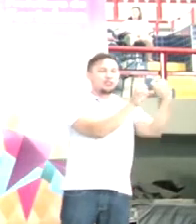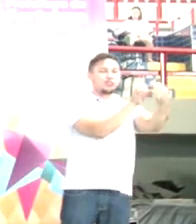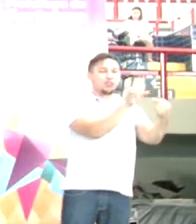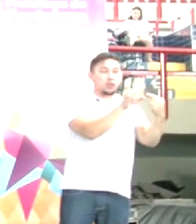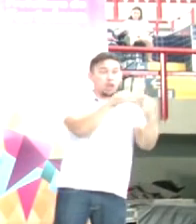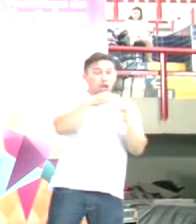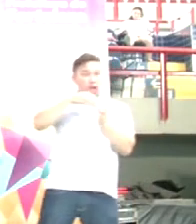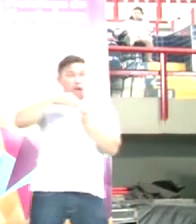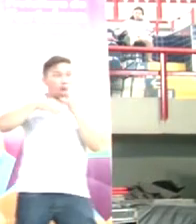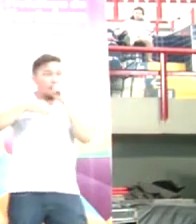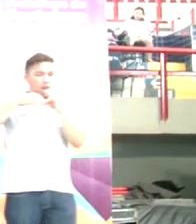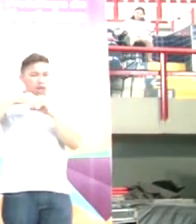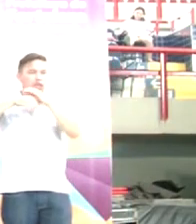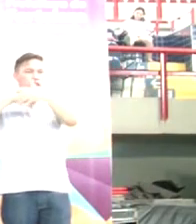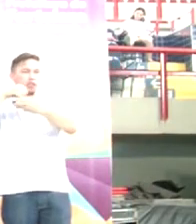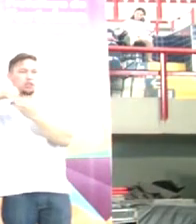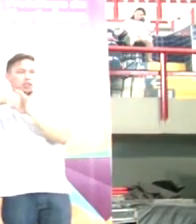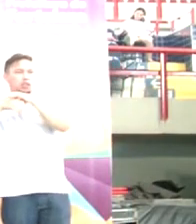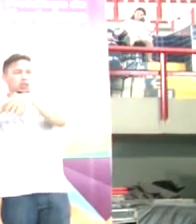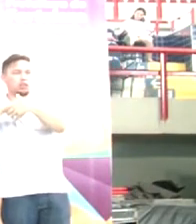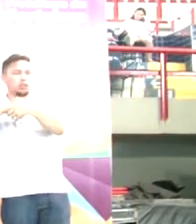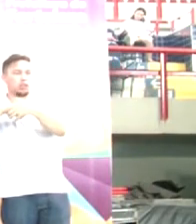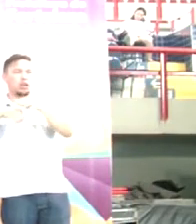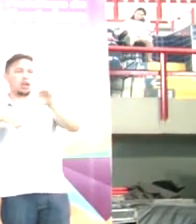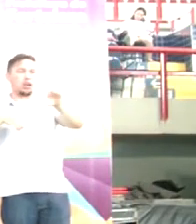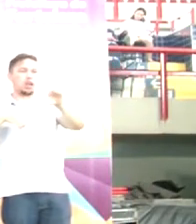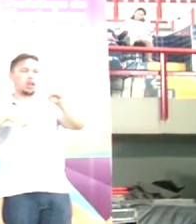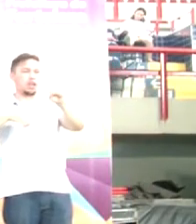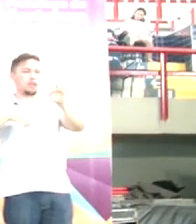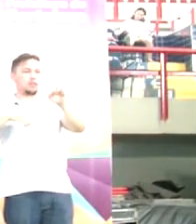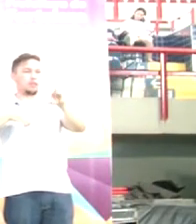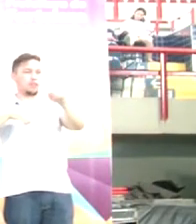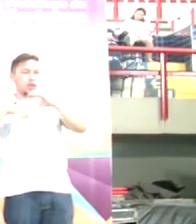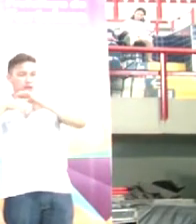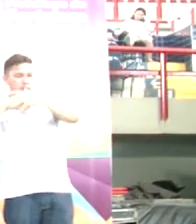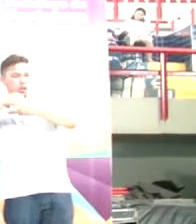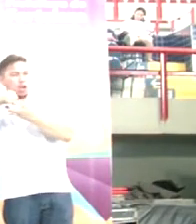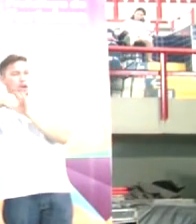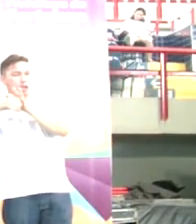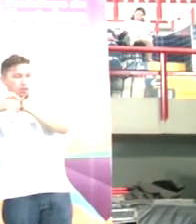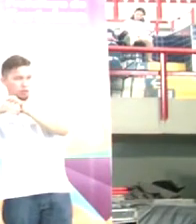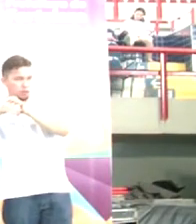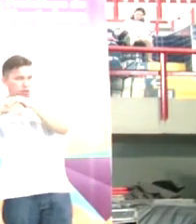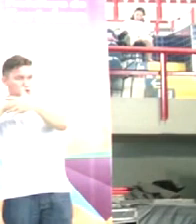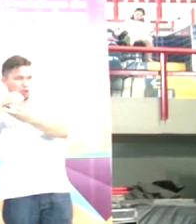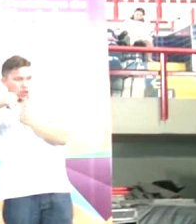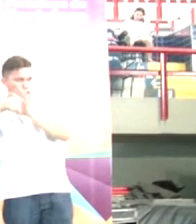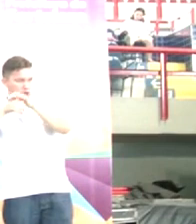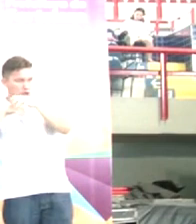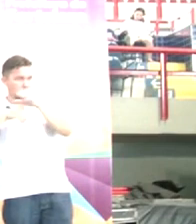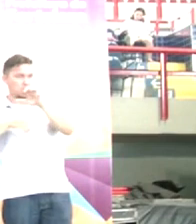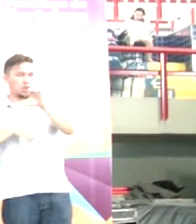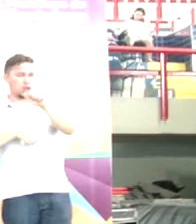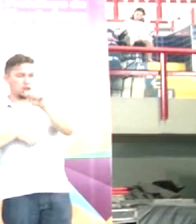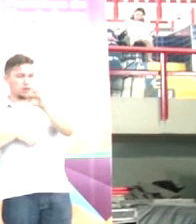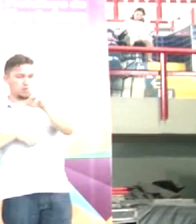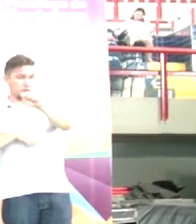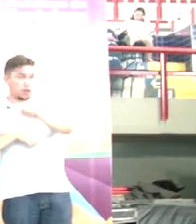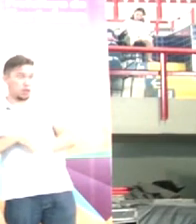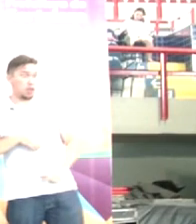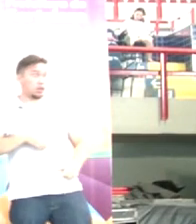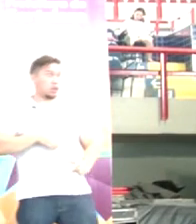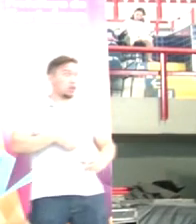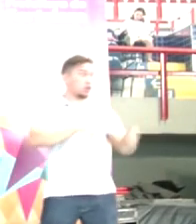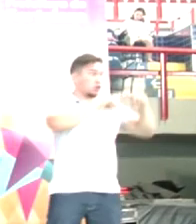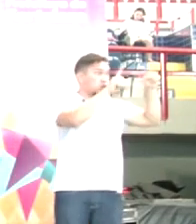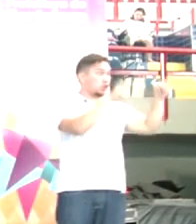A laranja é uma esfera. Se eu cortar no meio, pegar a metade dela e mostrar a parte